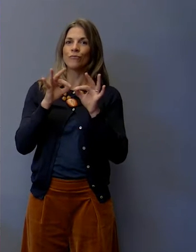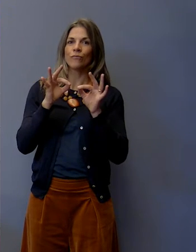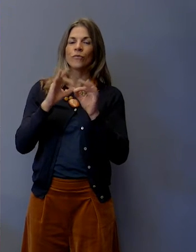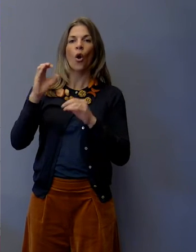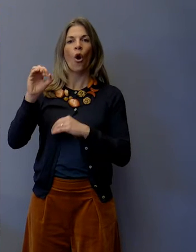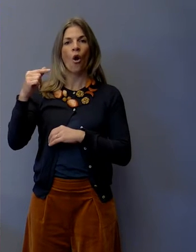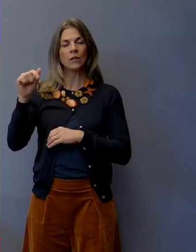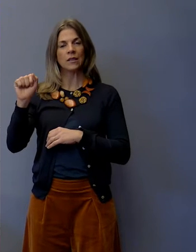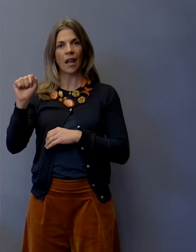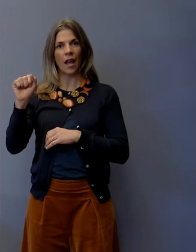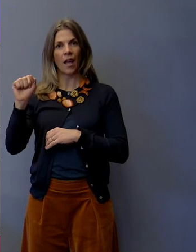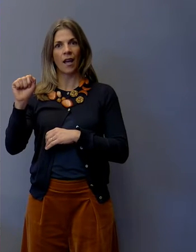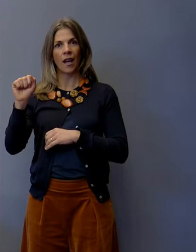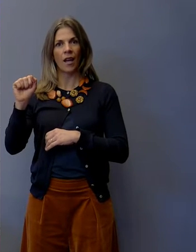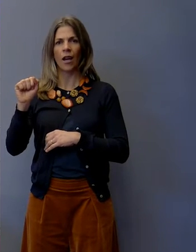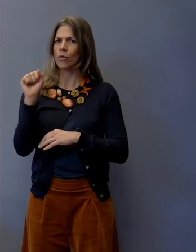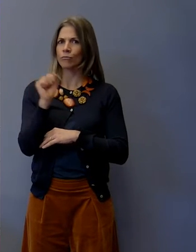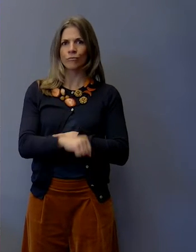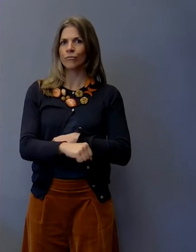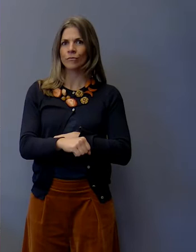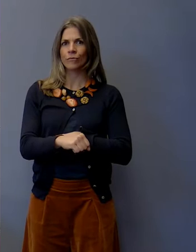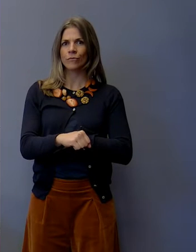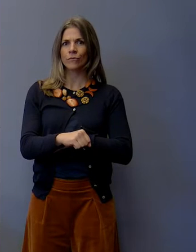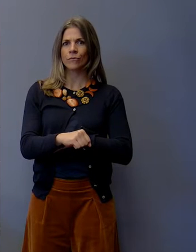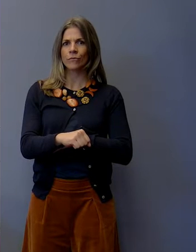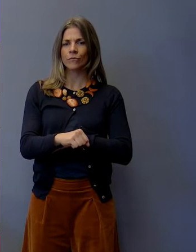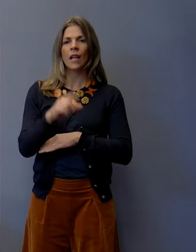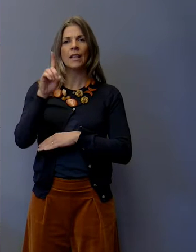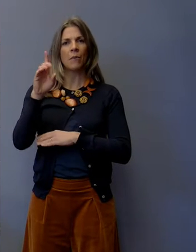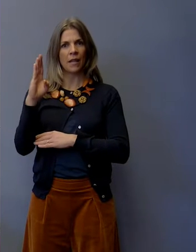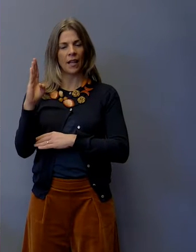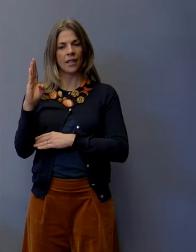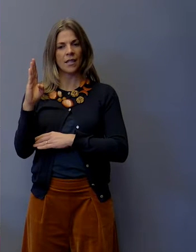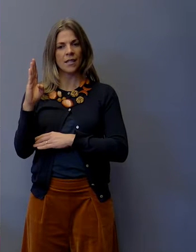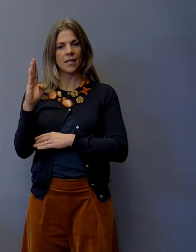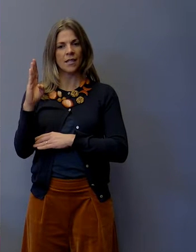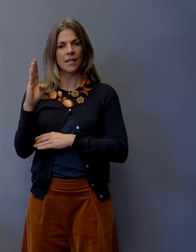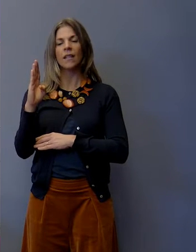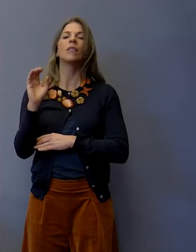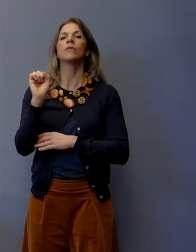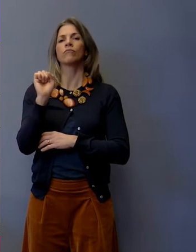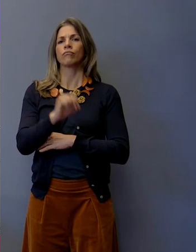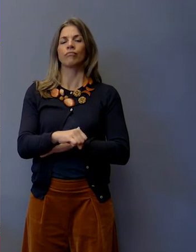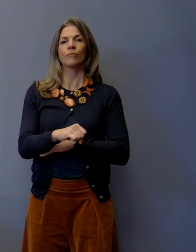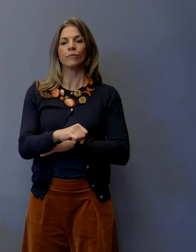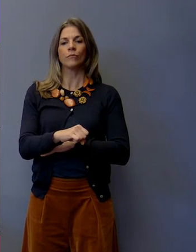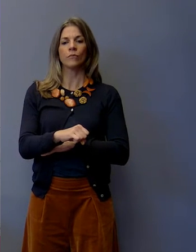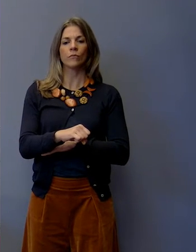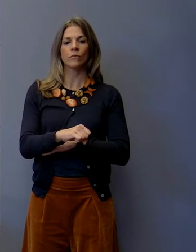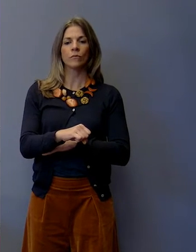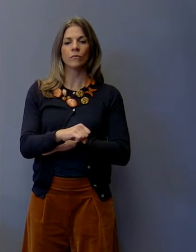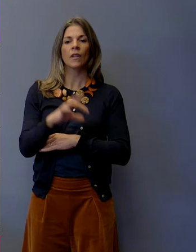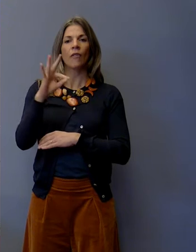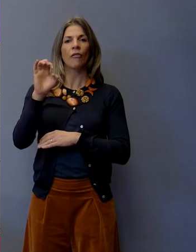costa contrario consigliere de benedictis contrario consigliere